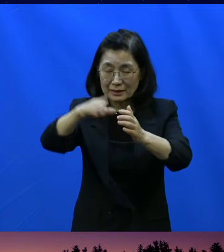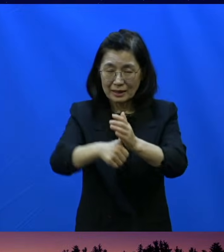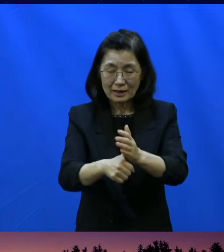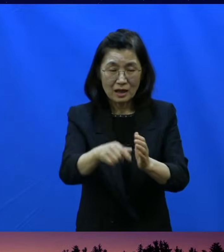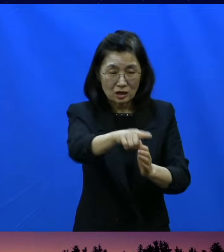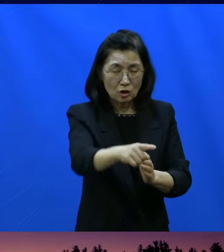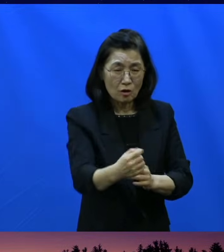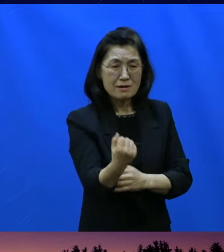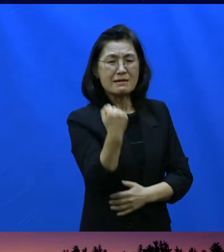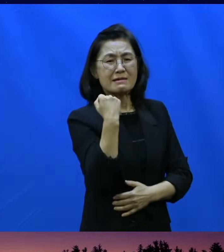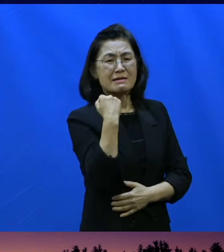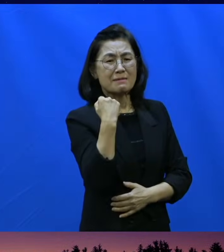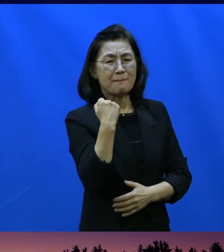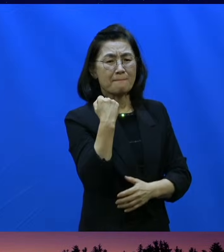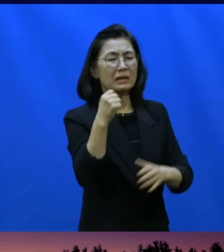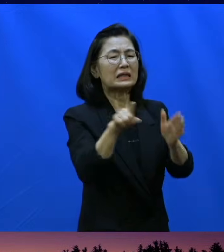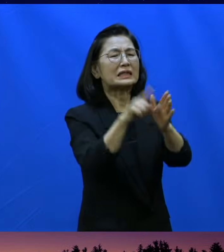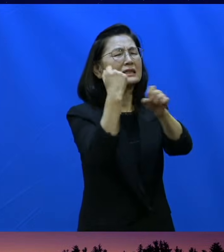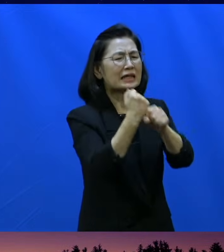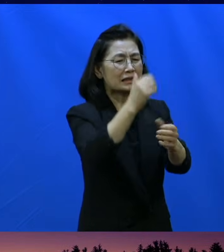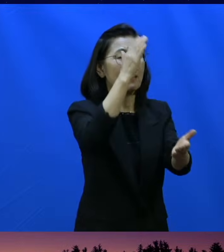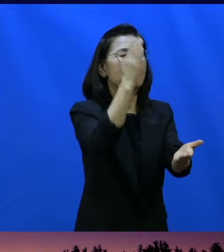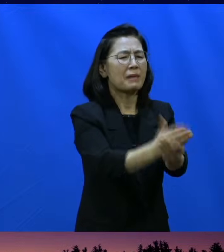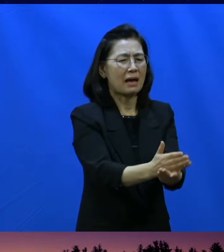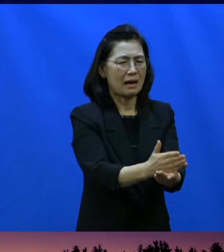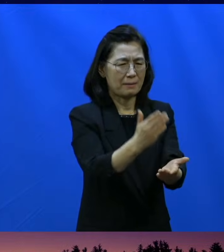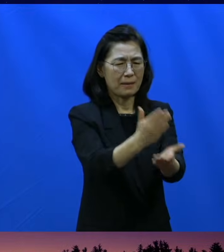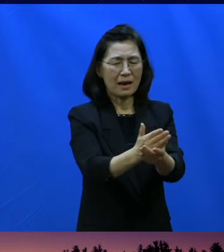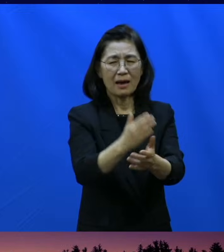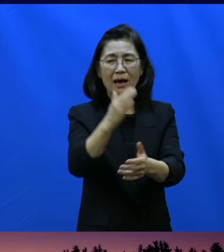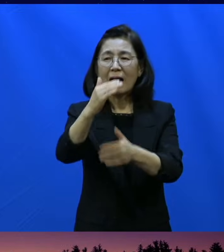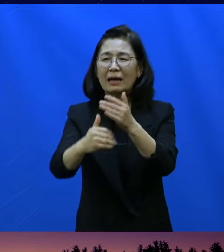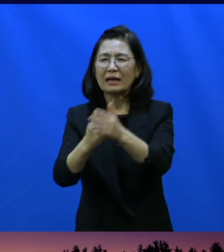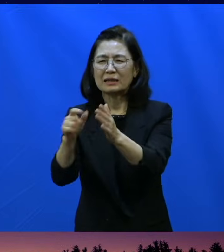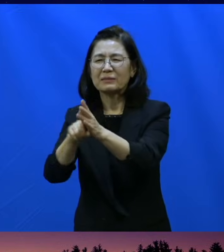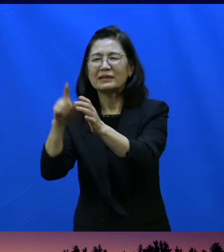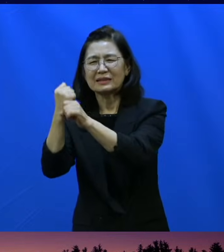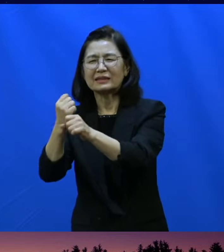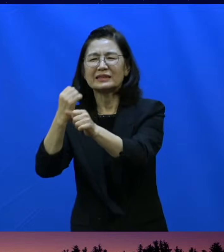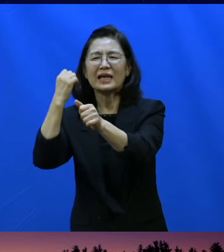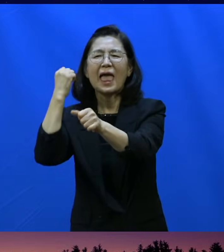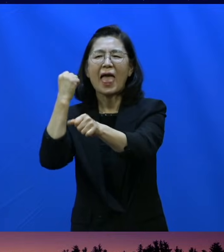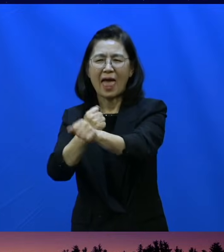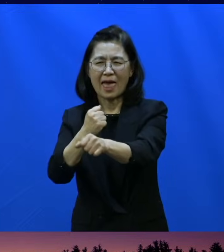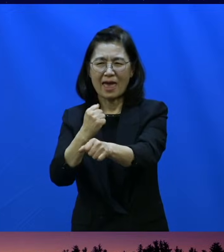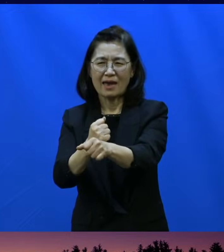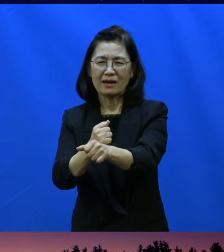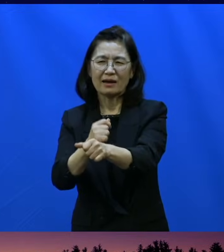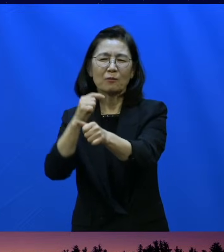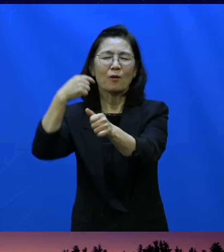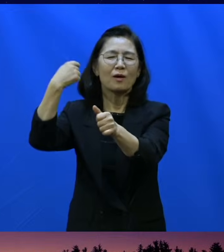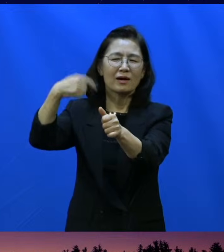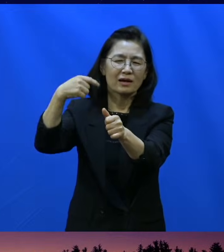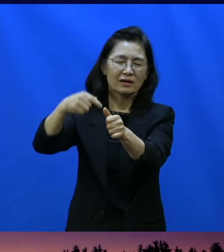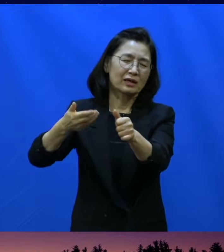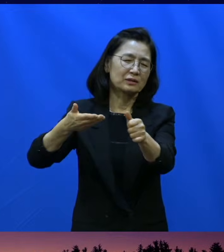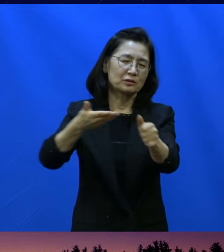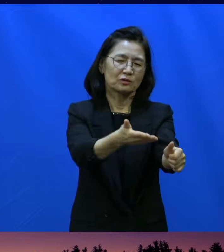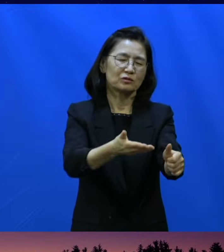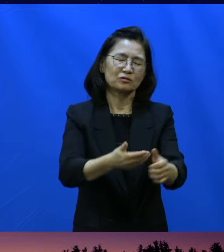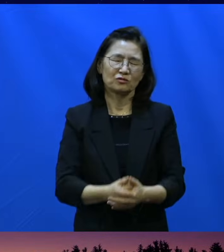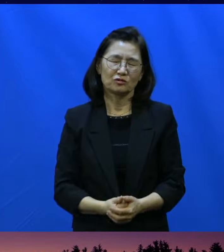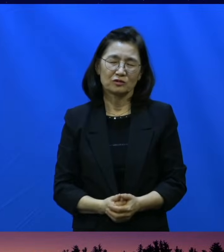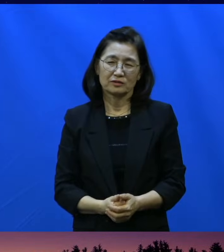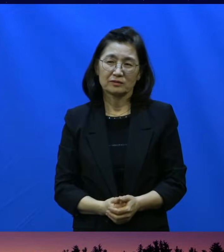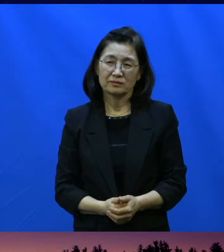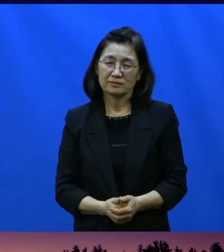죽는 줄 알아. 왜 내가 힘 주며 살아야 되고 투쟁적으로 살아야 되고 남에게 지지 않으려고 하고 나보다 경쟁해서 늘 앞서려고